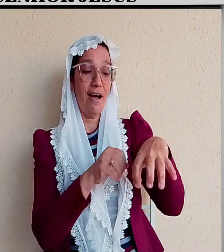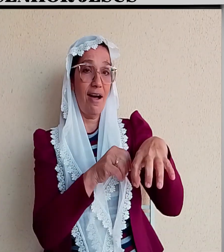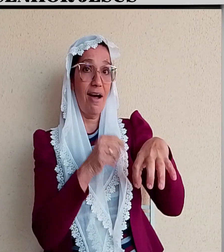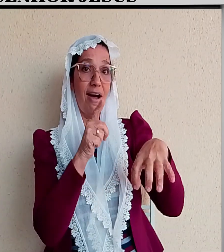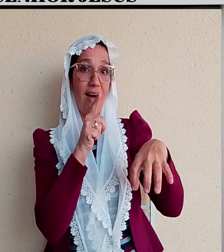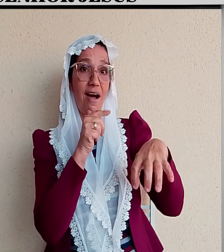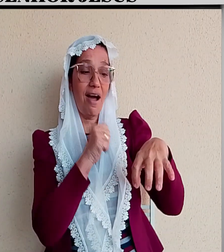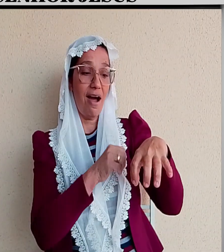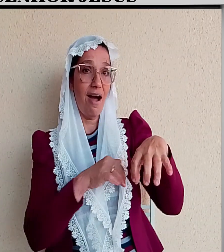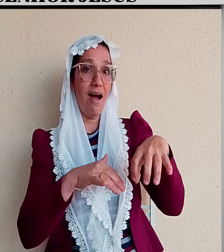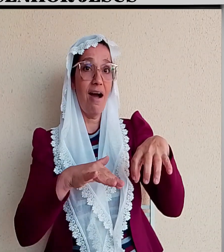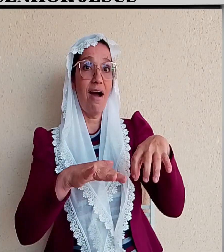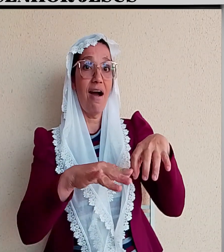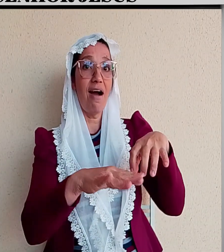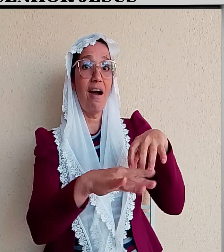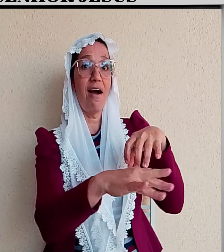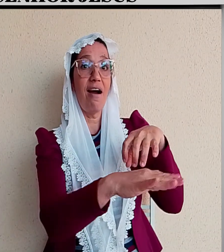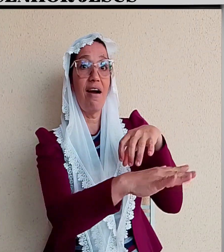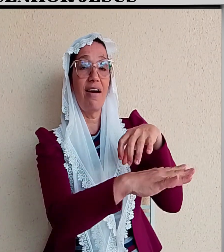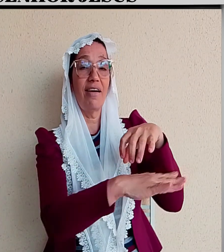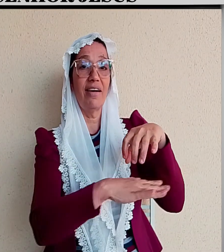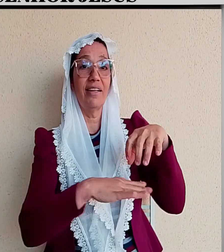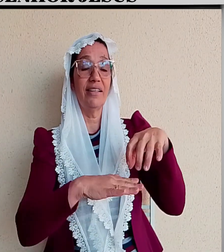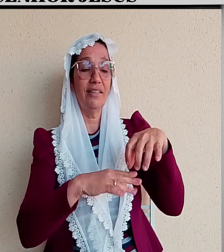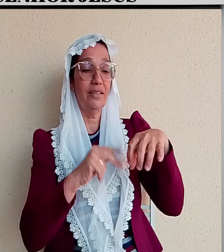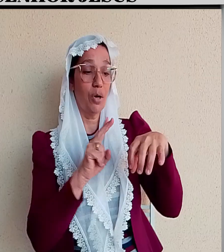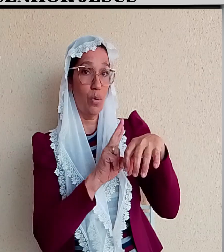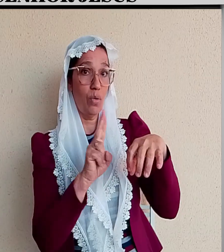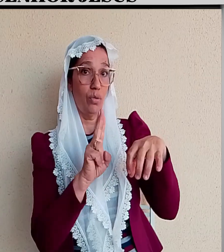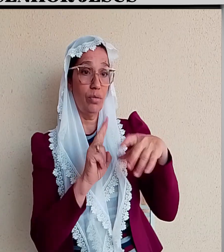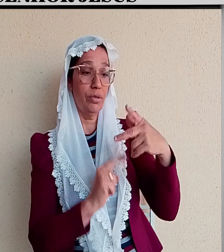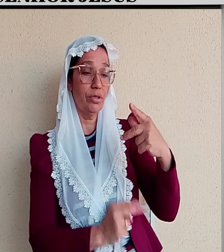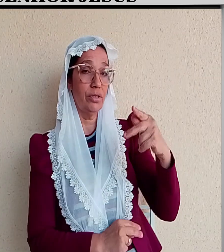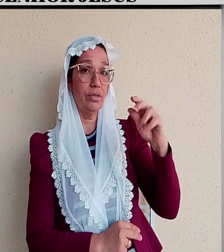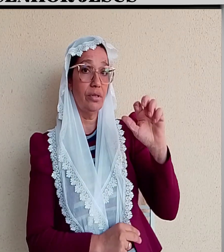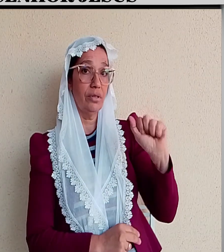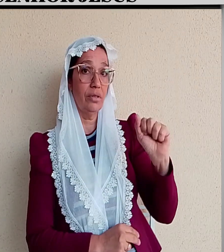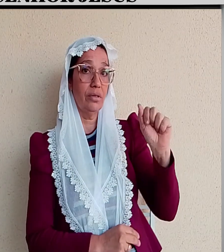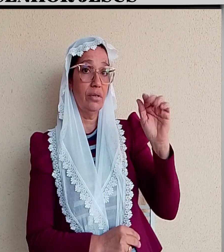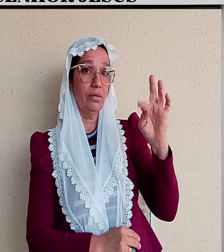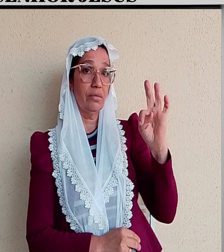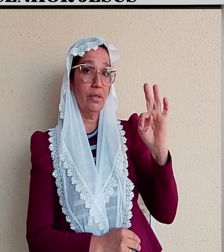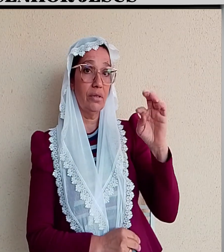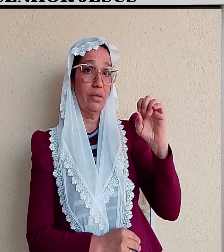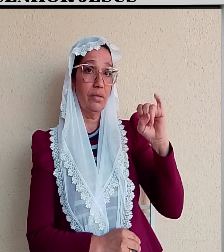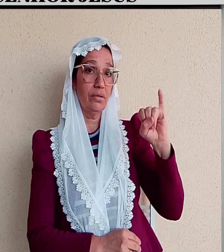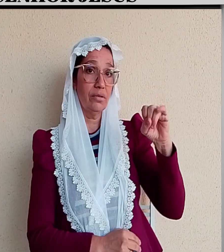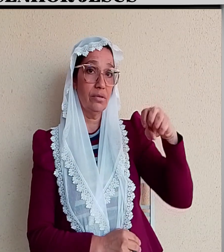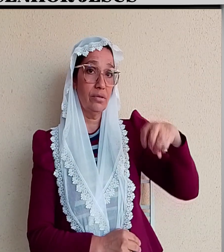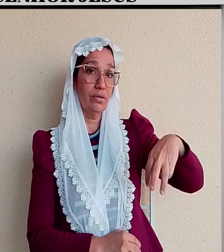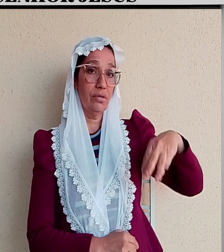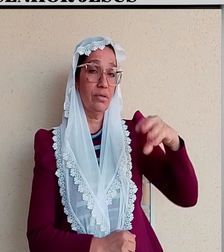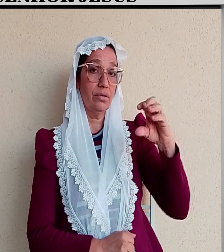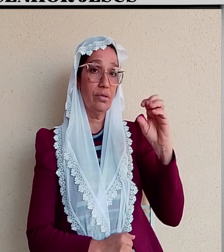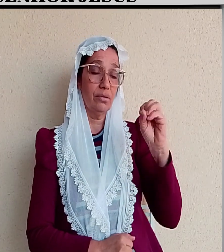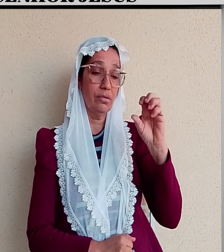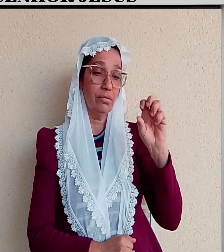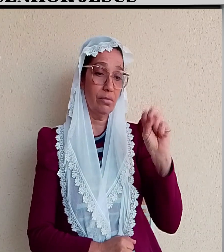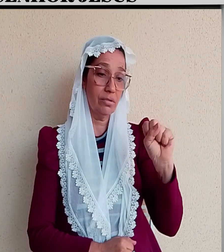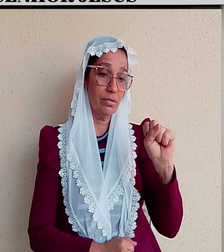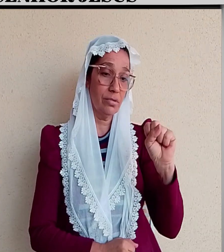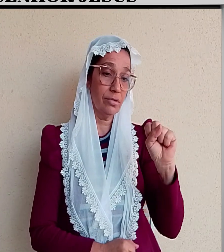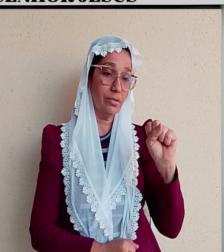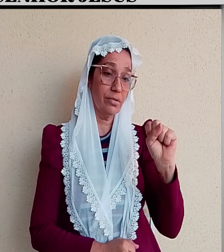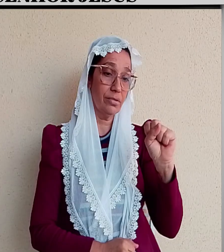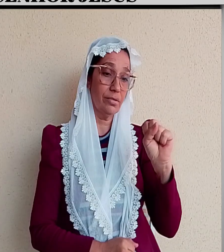isolado, aleluia, isolado será. Aleluia, Jesus. Mas o Senhor te diz hoje: você vai